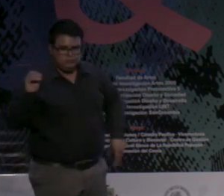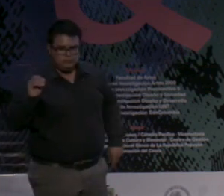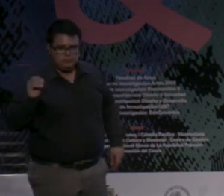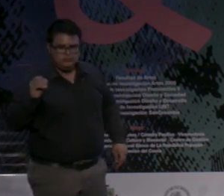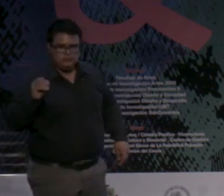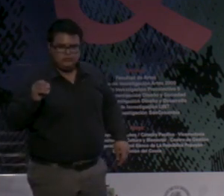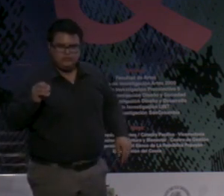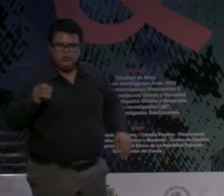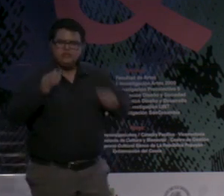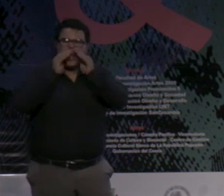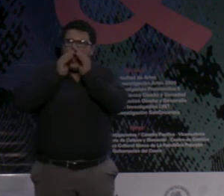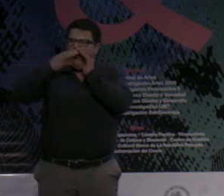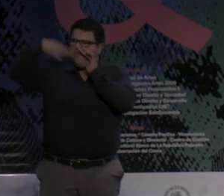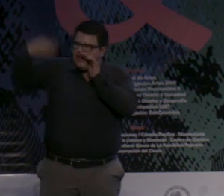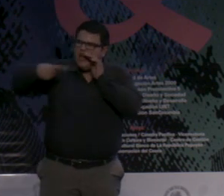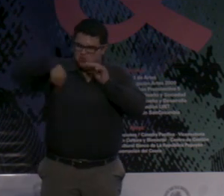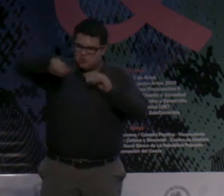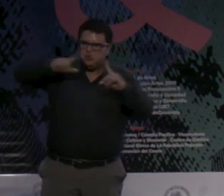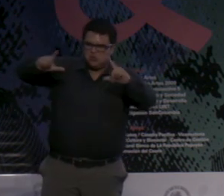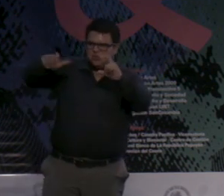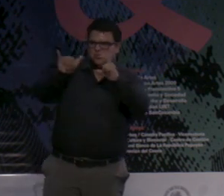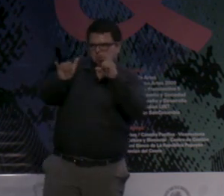Ahí los estamos grabando.